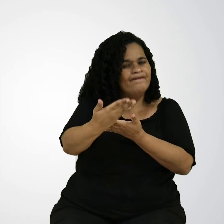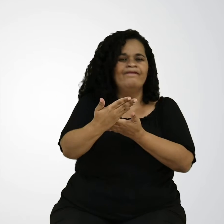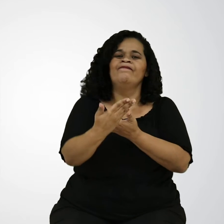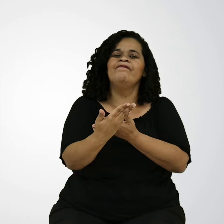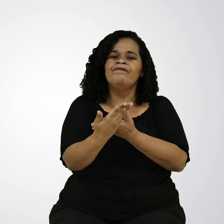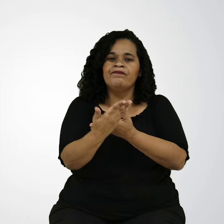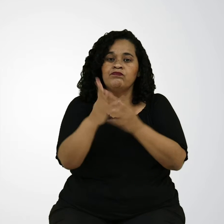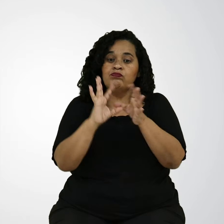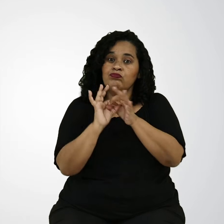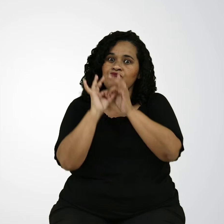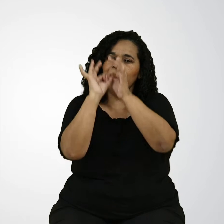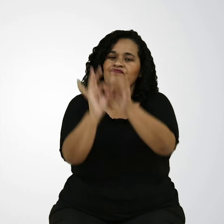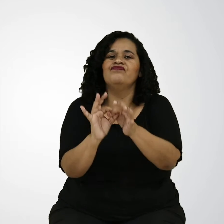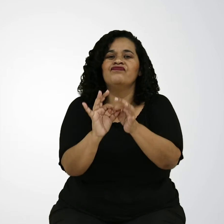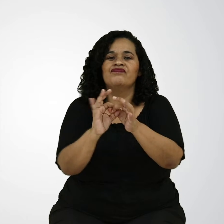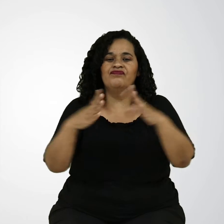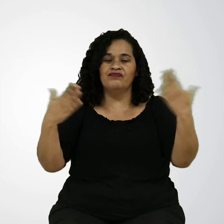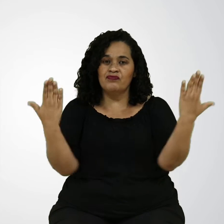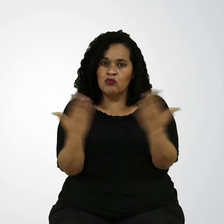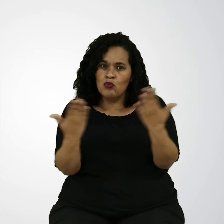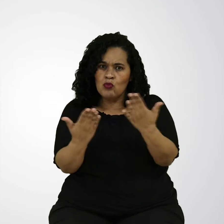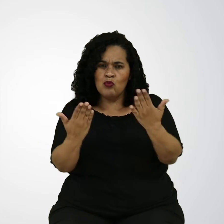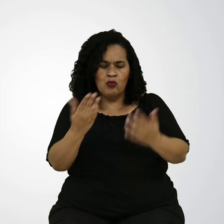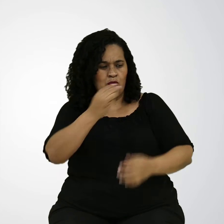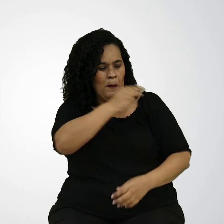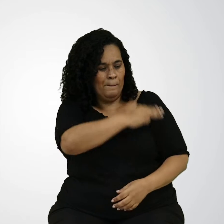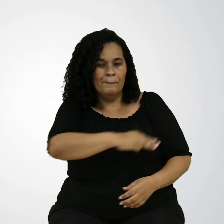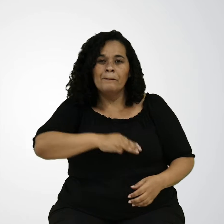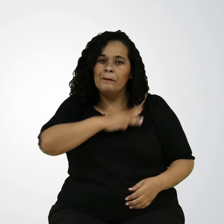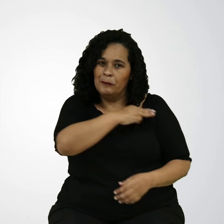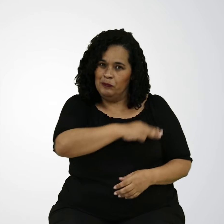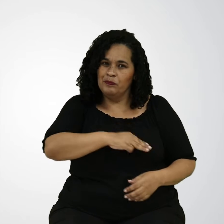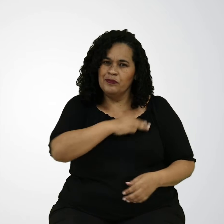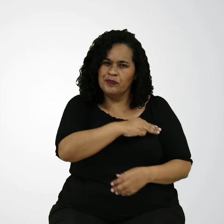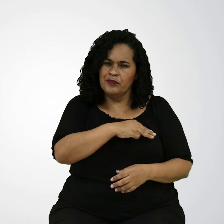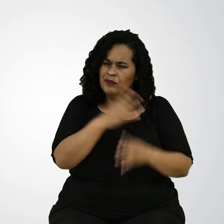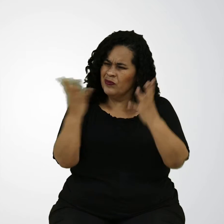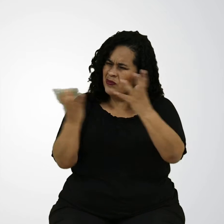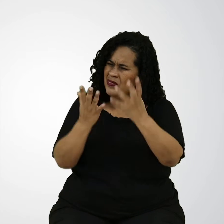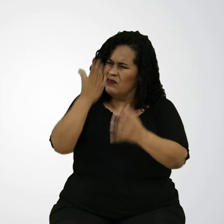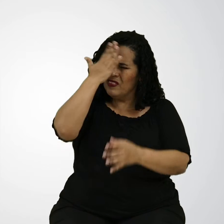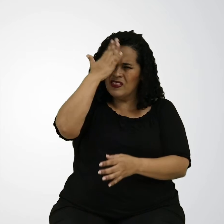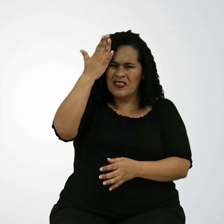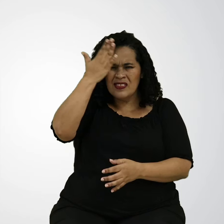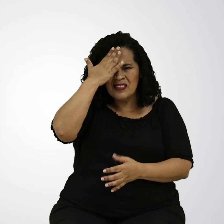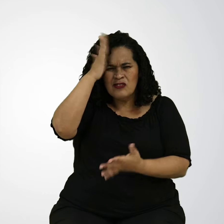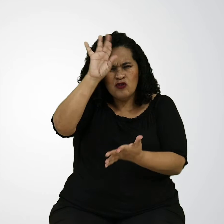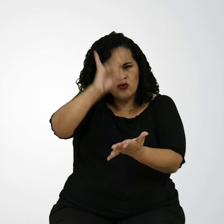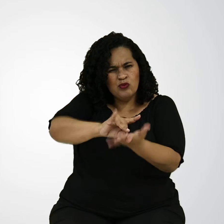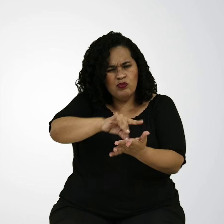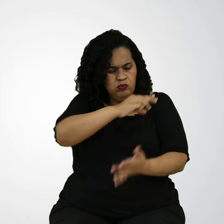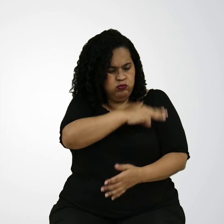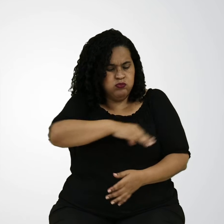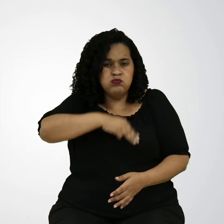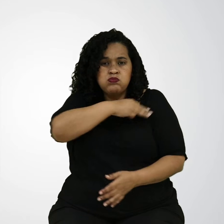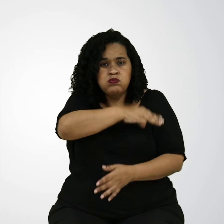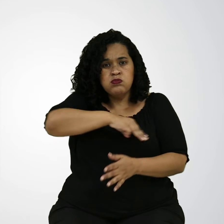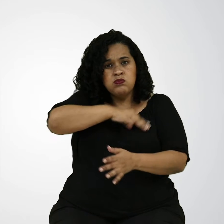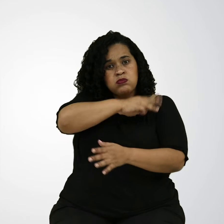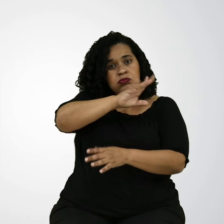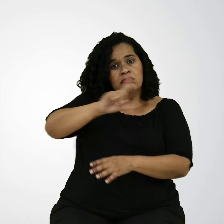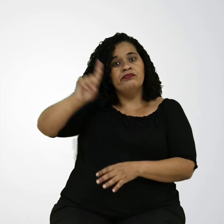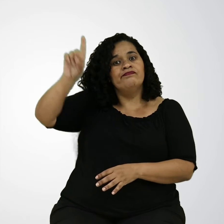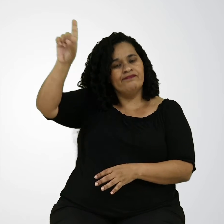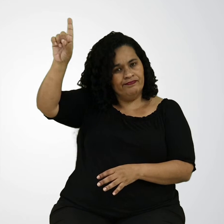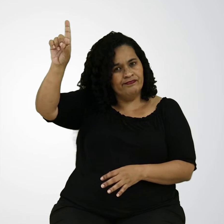missão. Estamos buscando compreender o caráter missionário de Deus, redimindo a